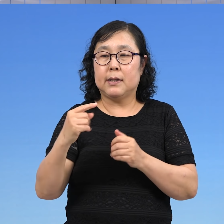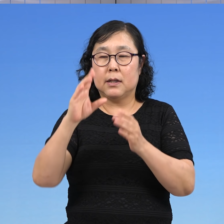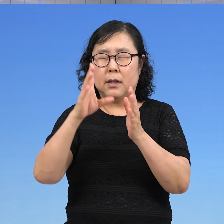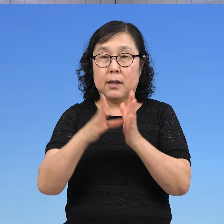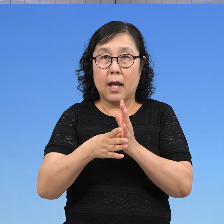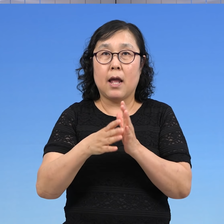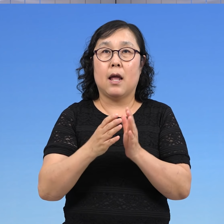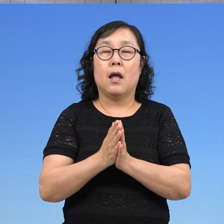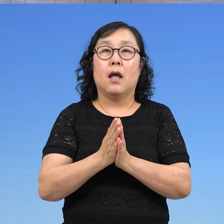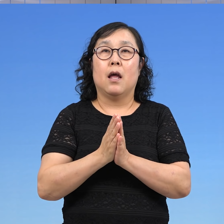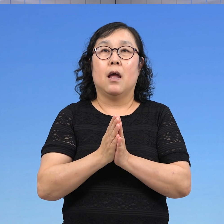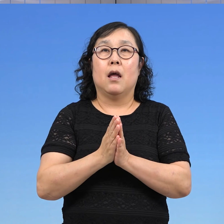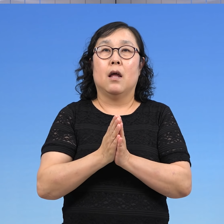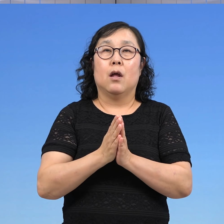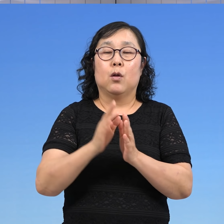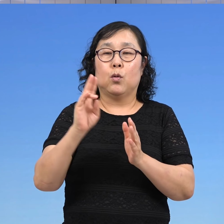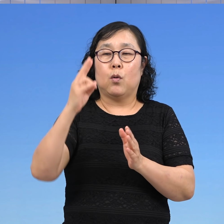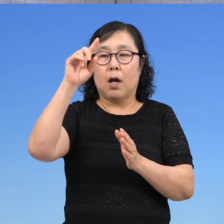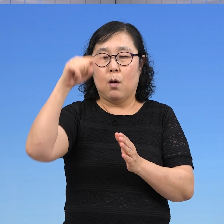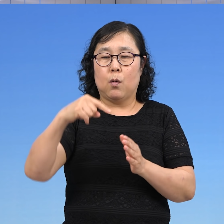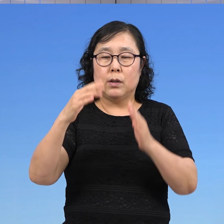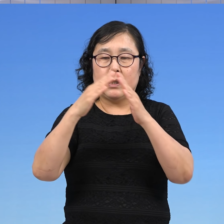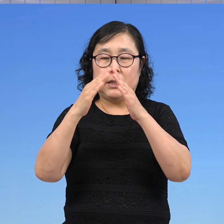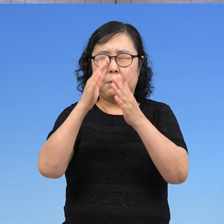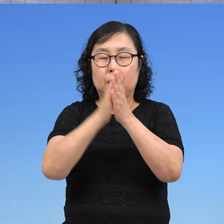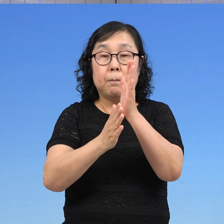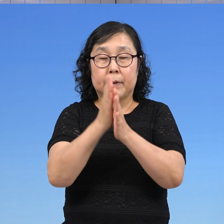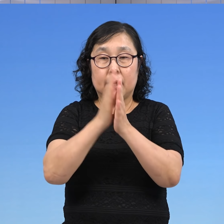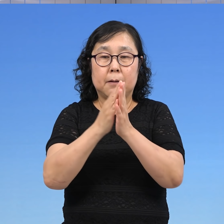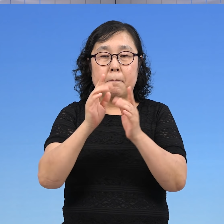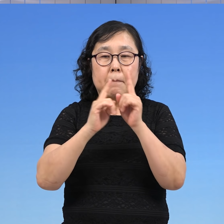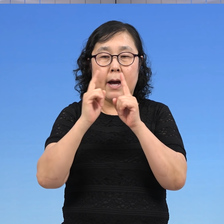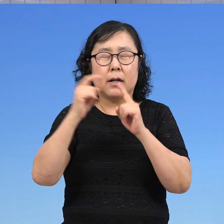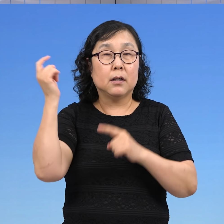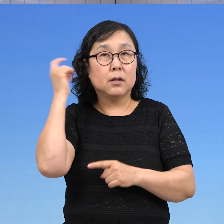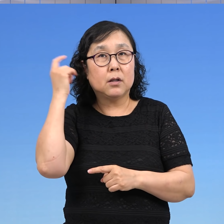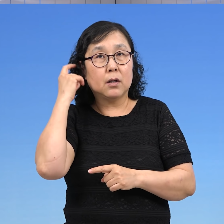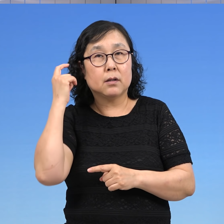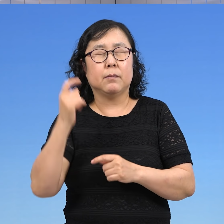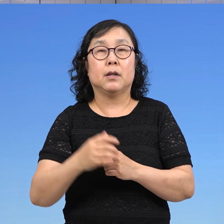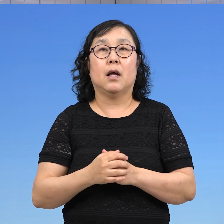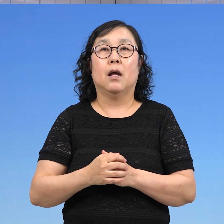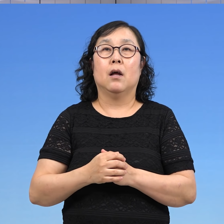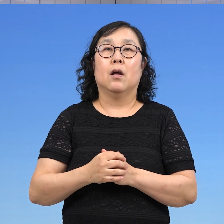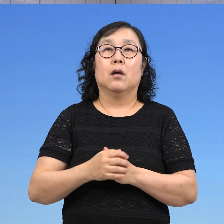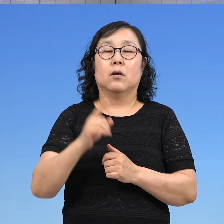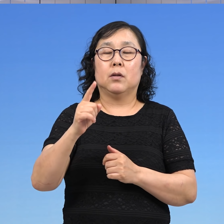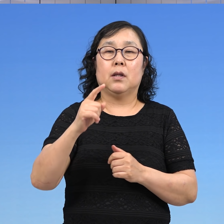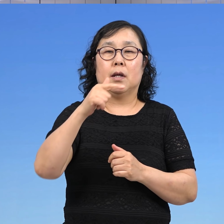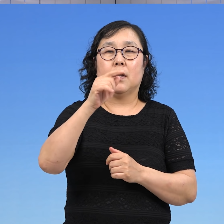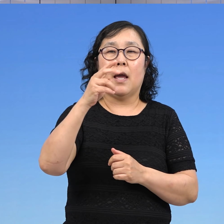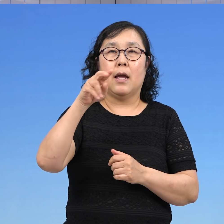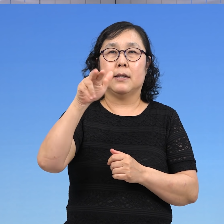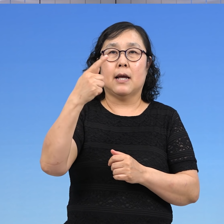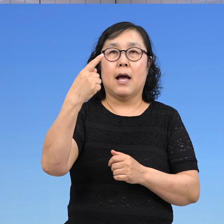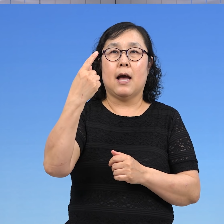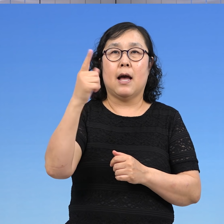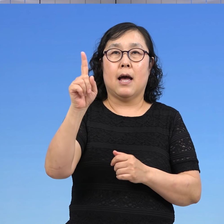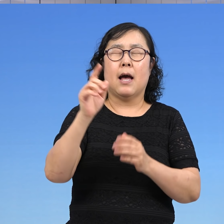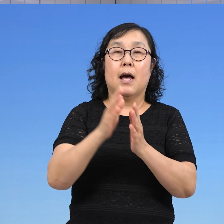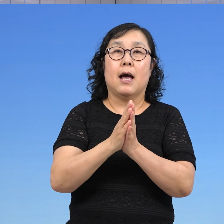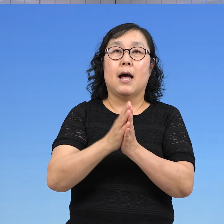이야기를 듣고 제가 그게 다시 올렸습니다 저는 여러분들이 3 12억 8000만원 이라는 어마어마한